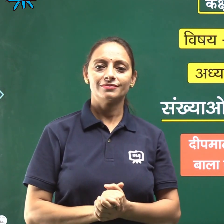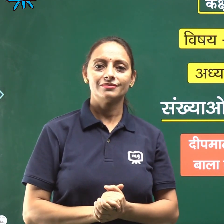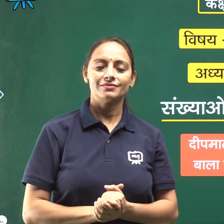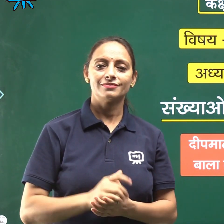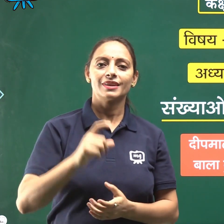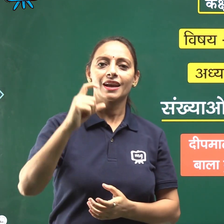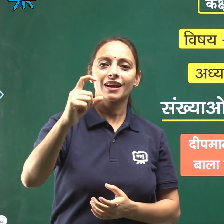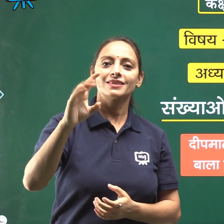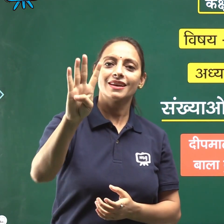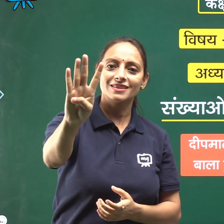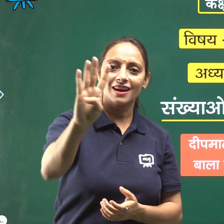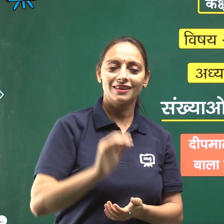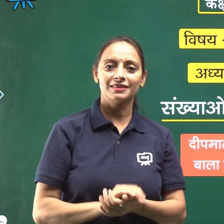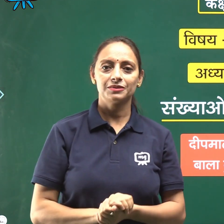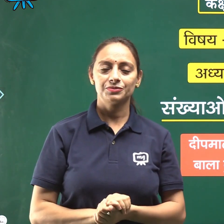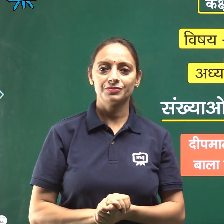कक्षा 4